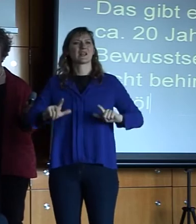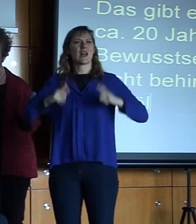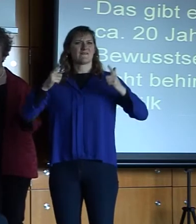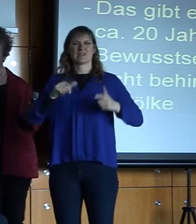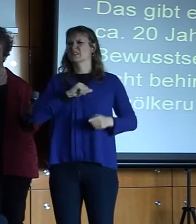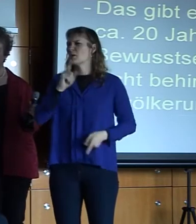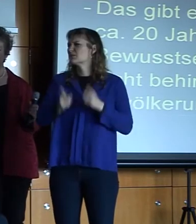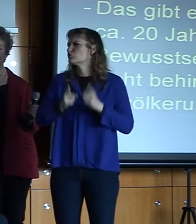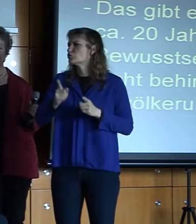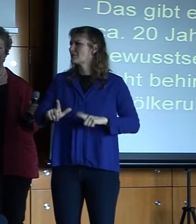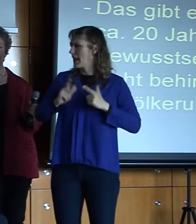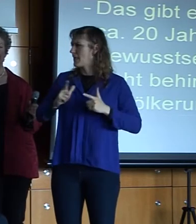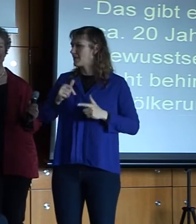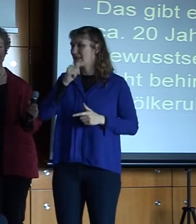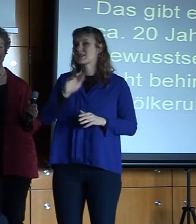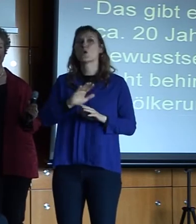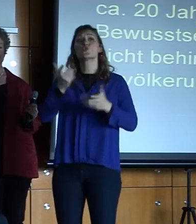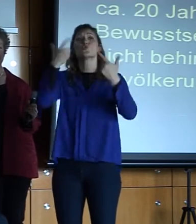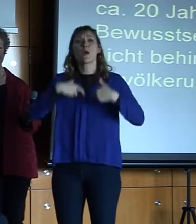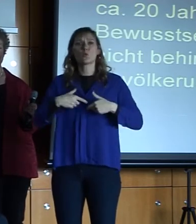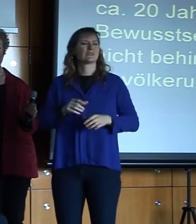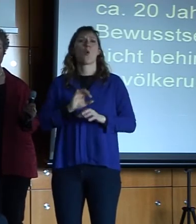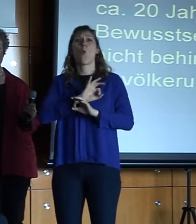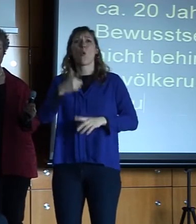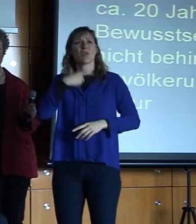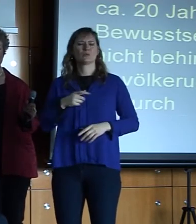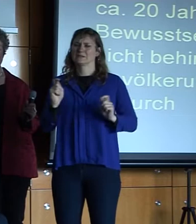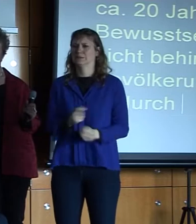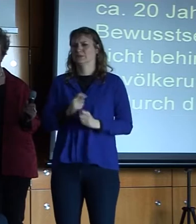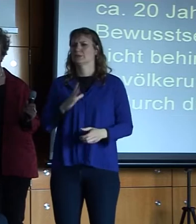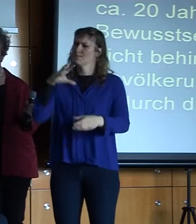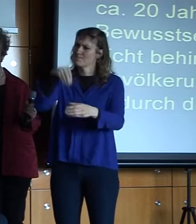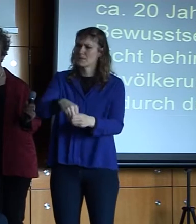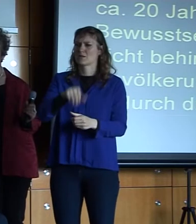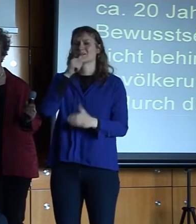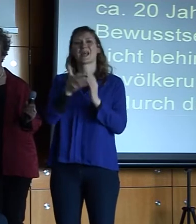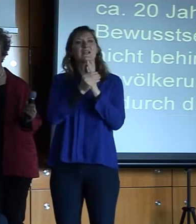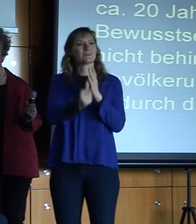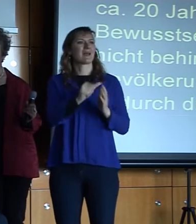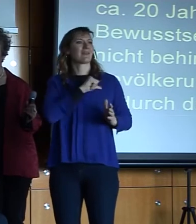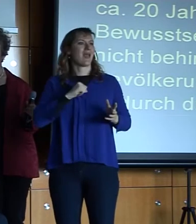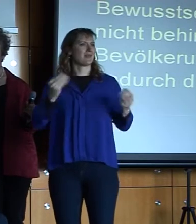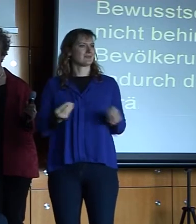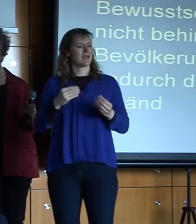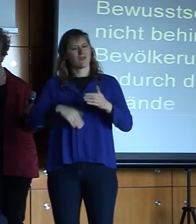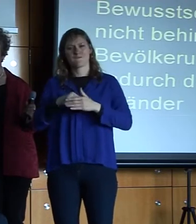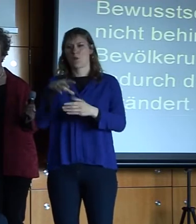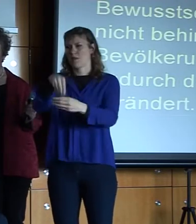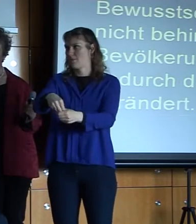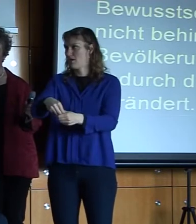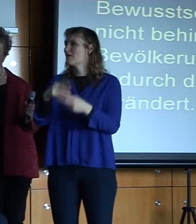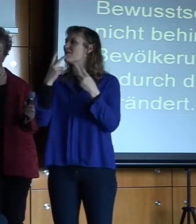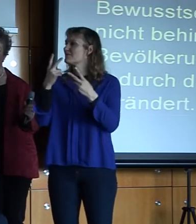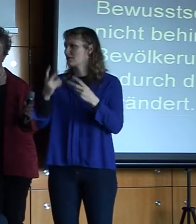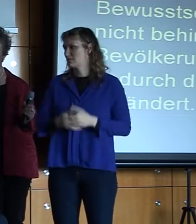in unseren Breiten, Nothing about us, without us, also Expertentum in eigener Sache, ist einmal der